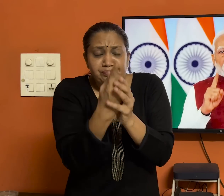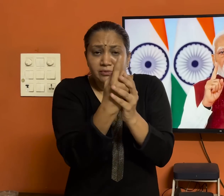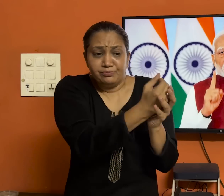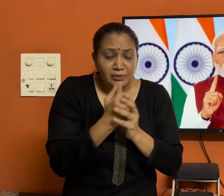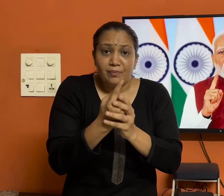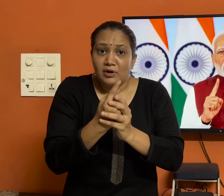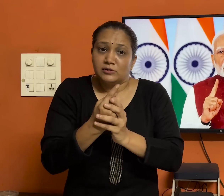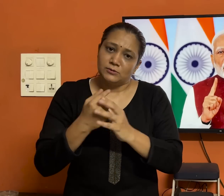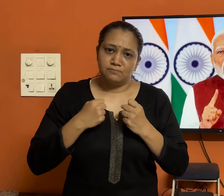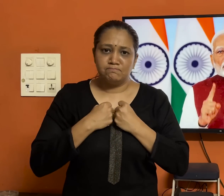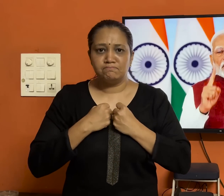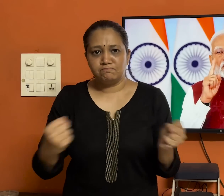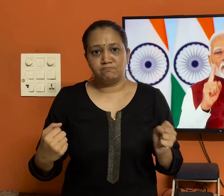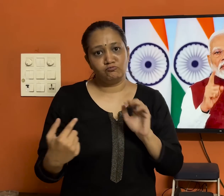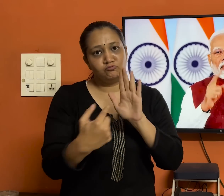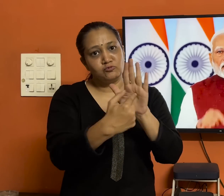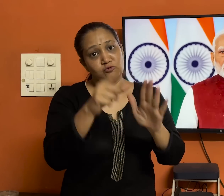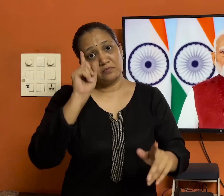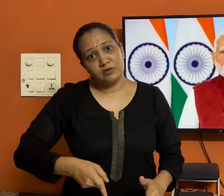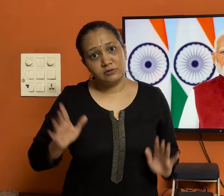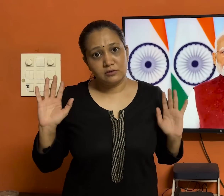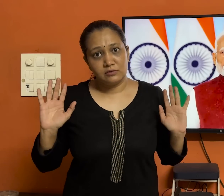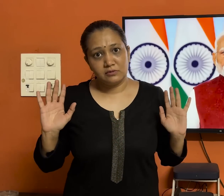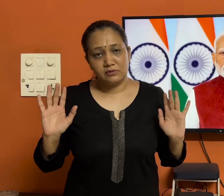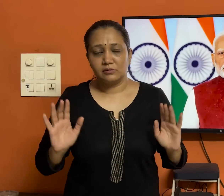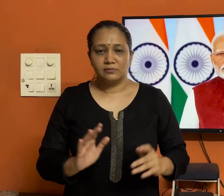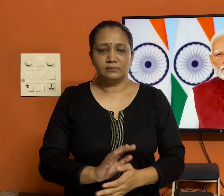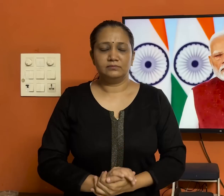इस शक्ति का इस्तेमाल भी जरूरी है।